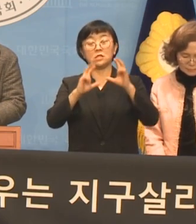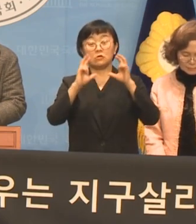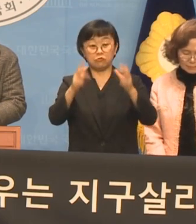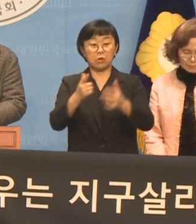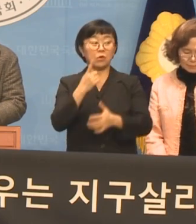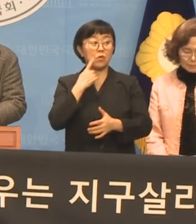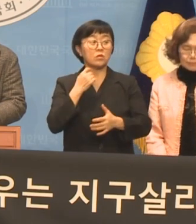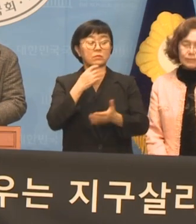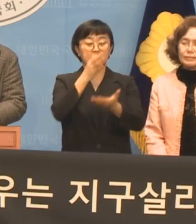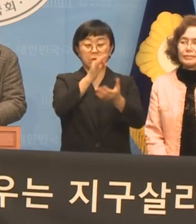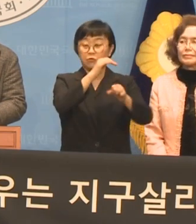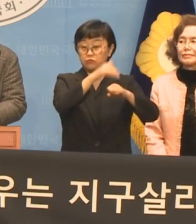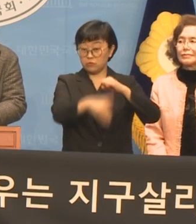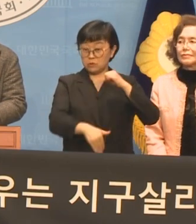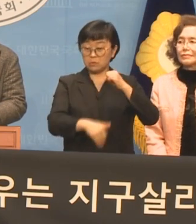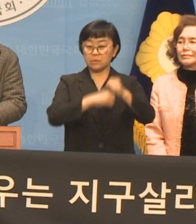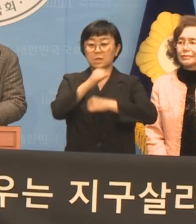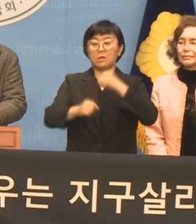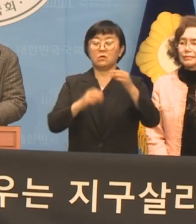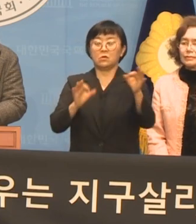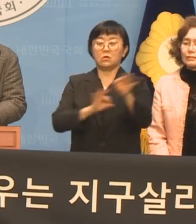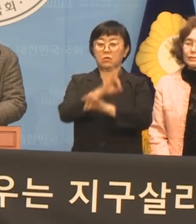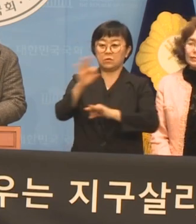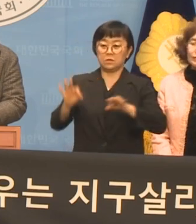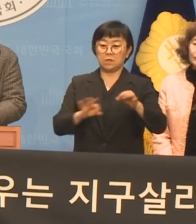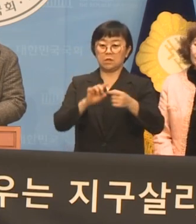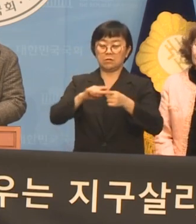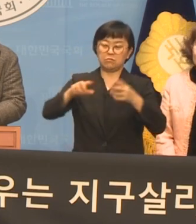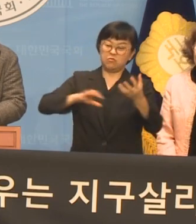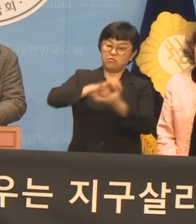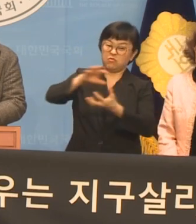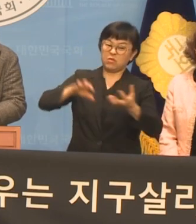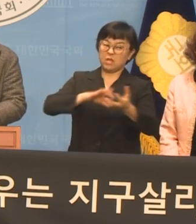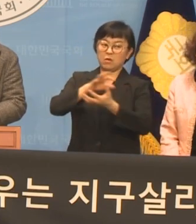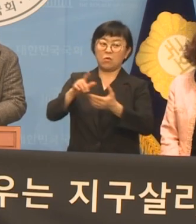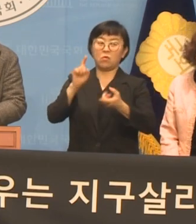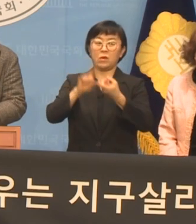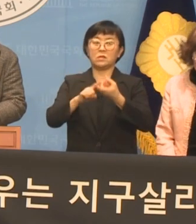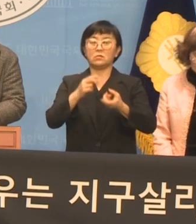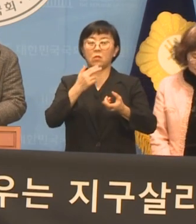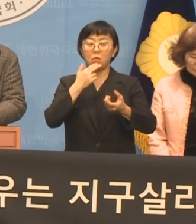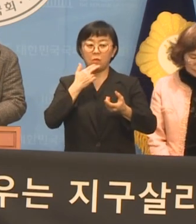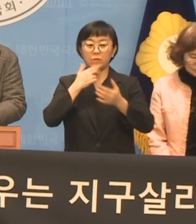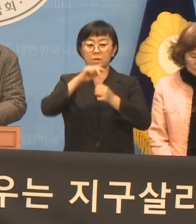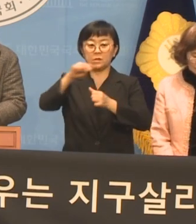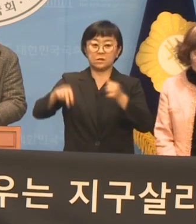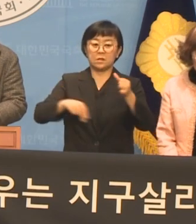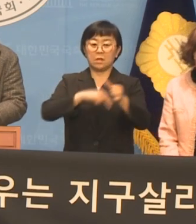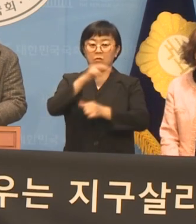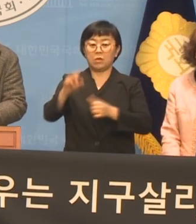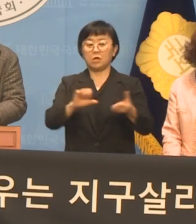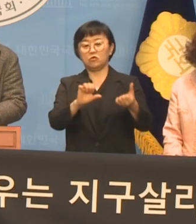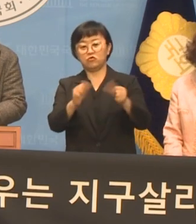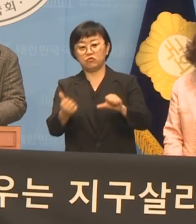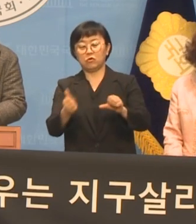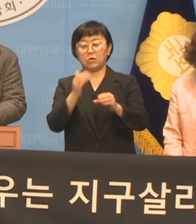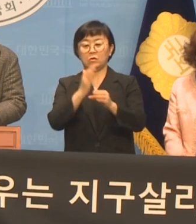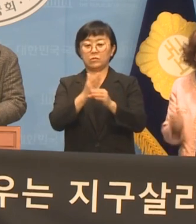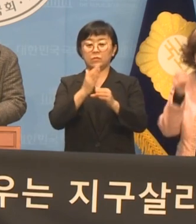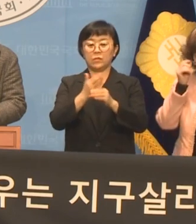탐욕의 자본주의와 자유경제라는 소용돌이에 빠져 무관심 속에 지구가 죽어가고 있다.